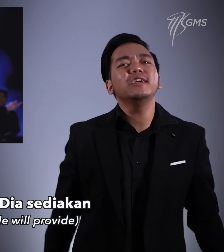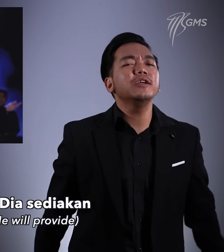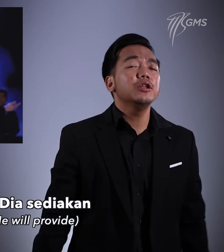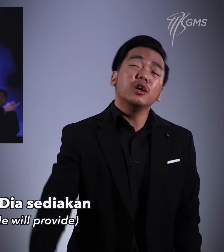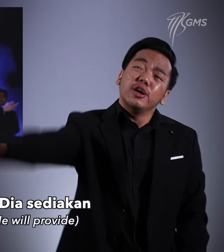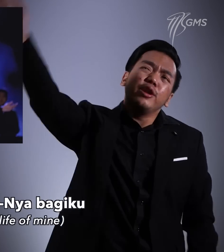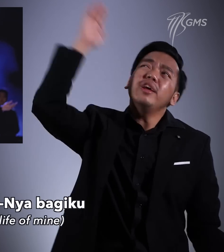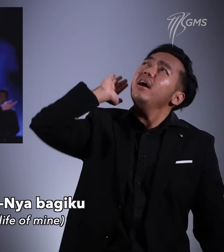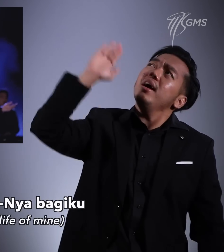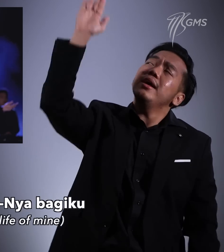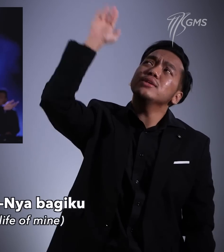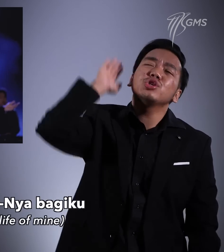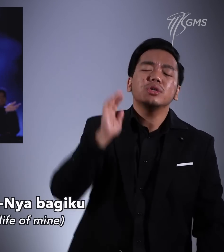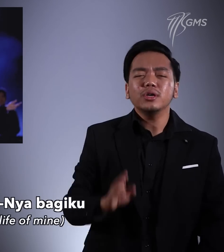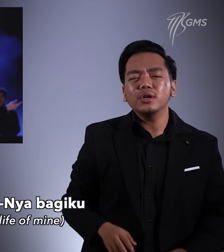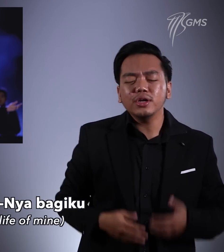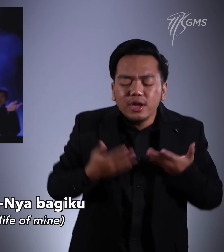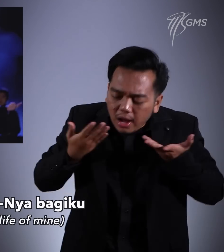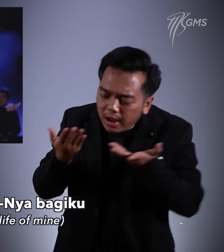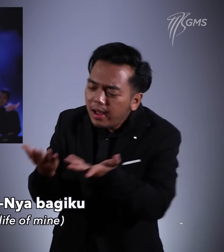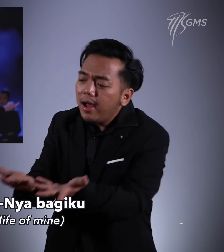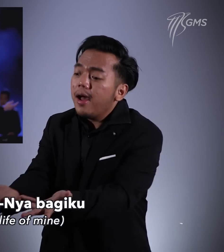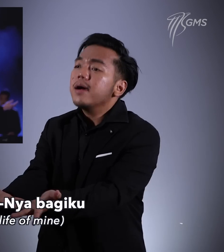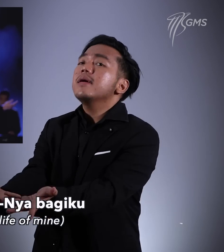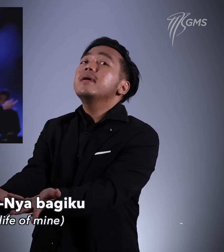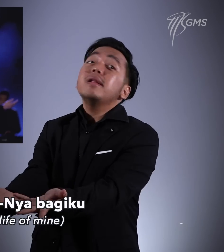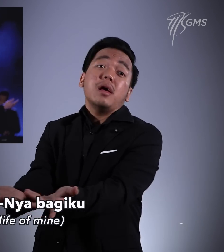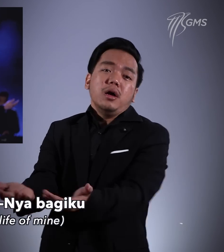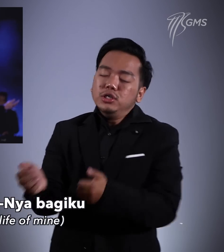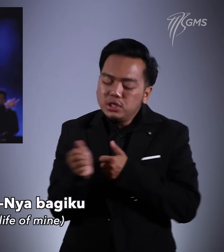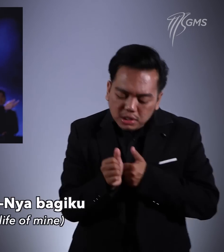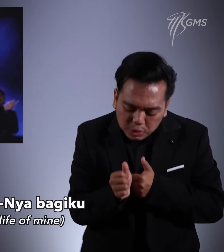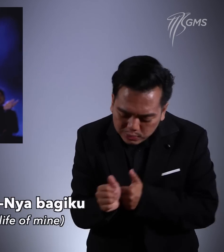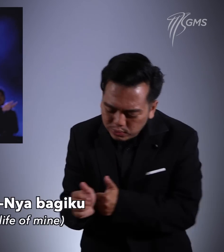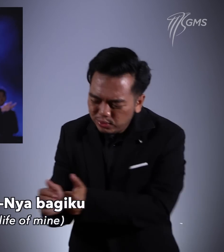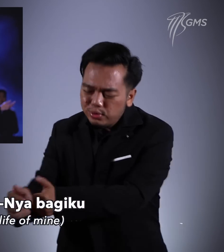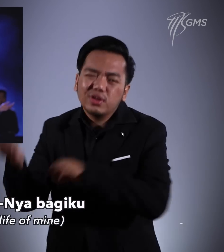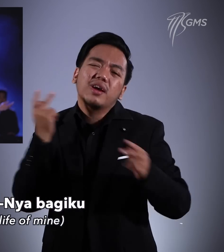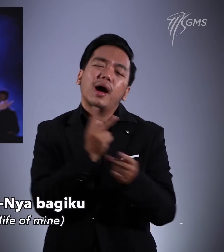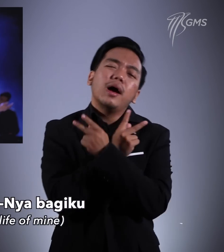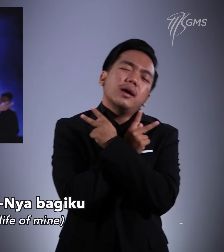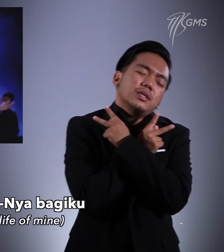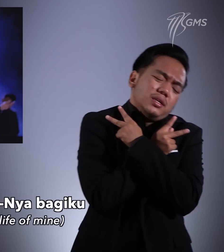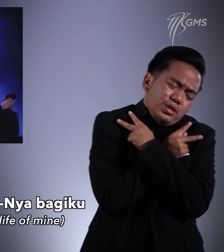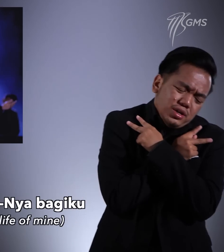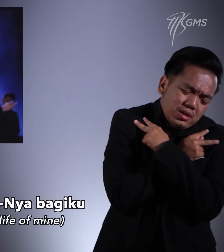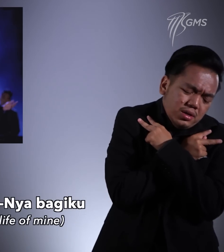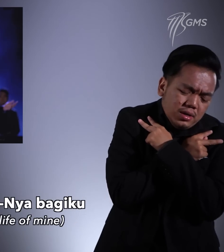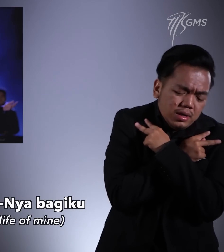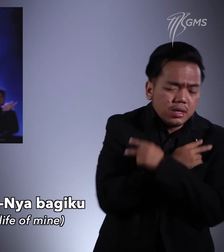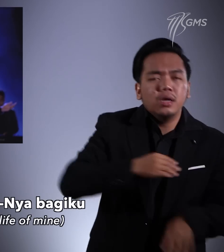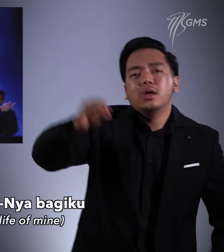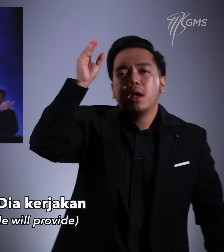yakin Dia sediakan seturut